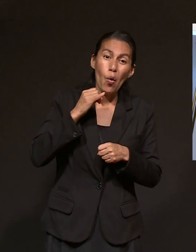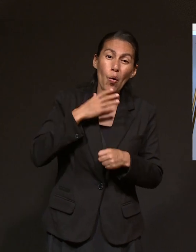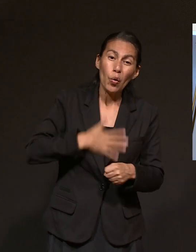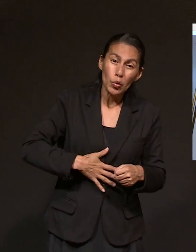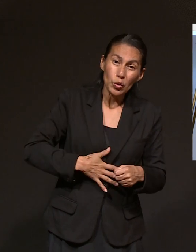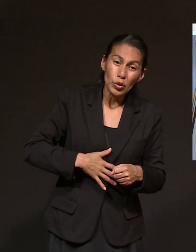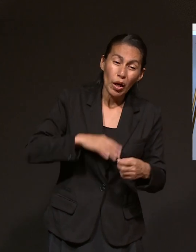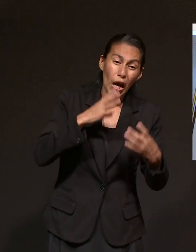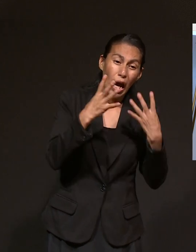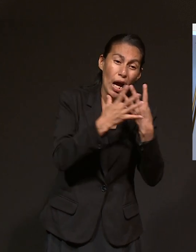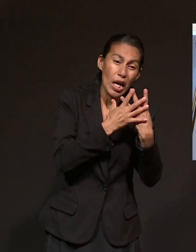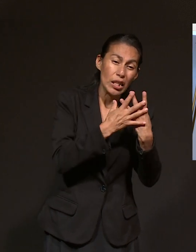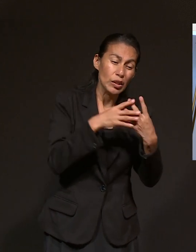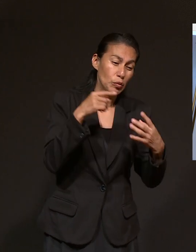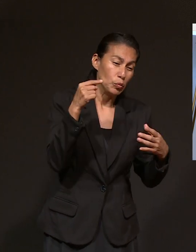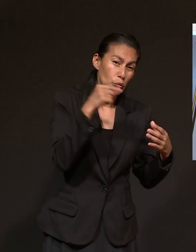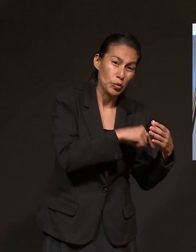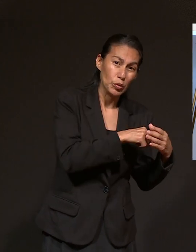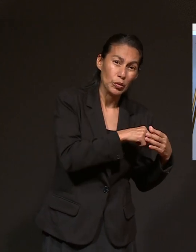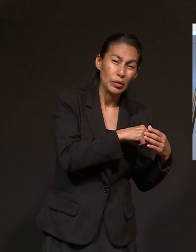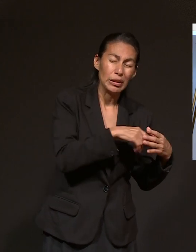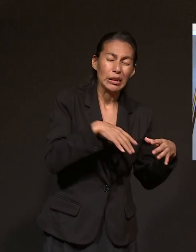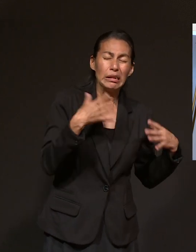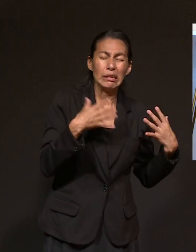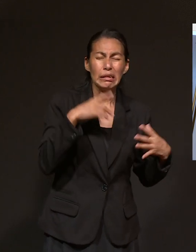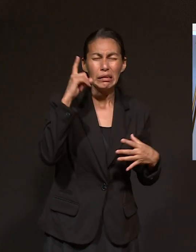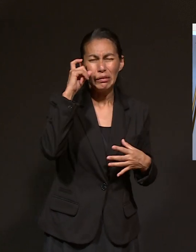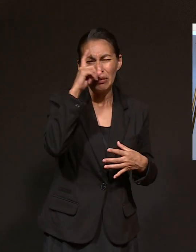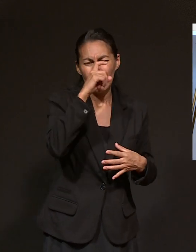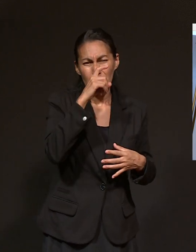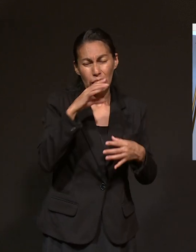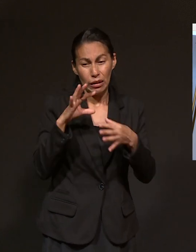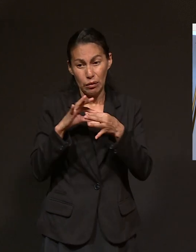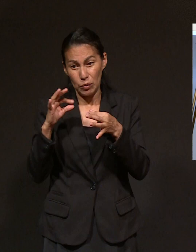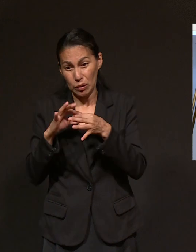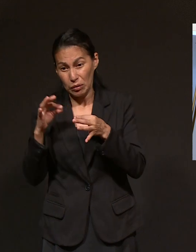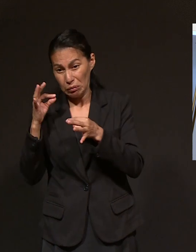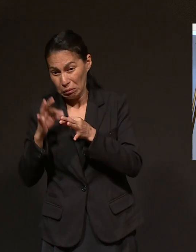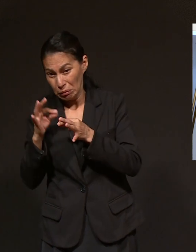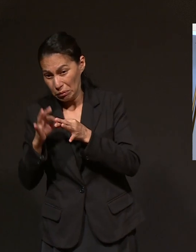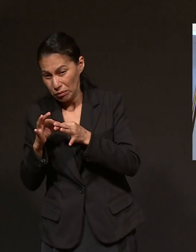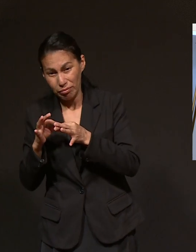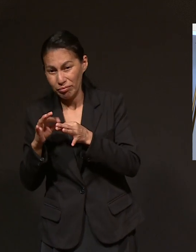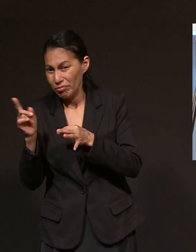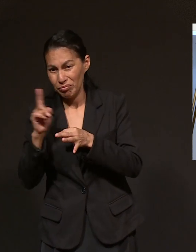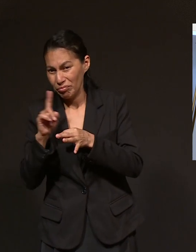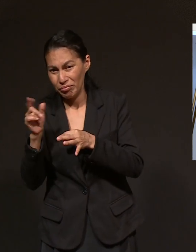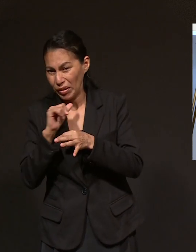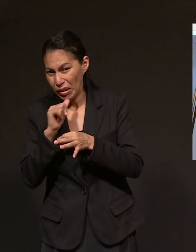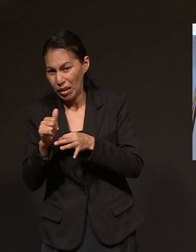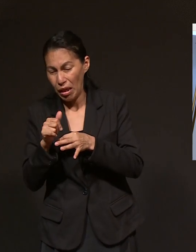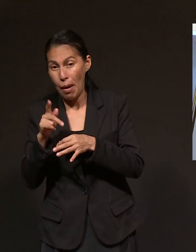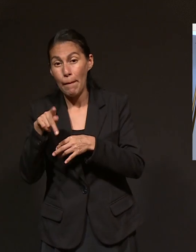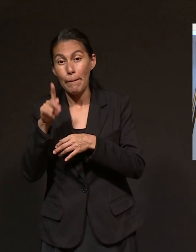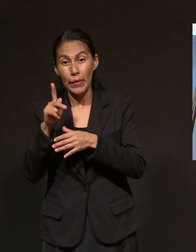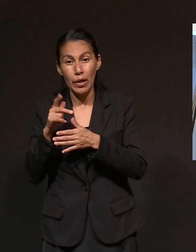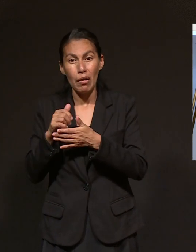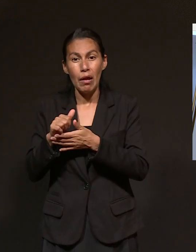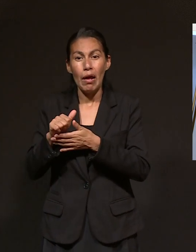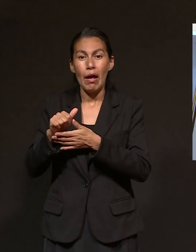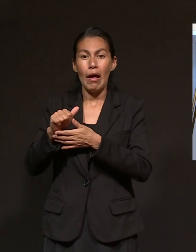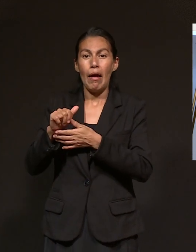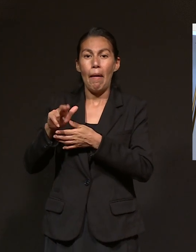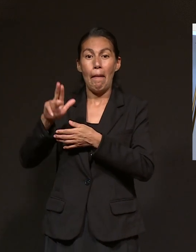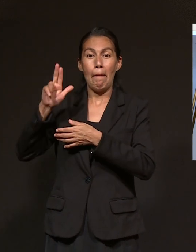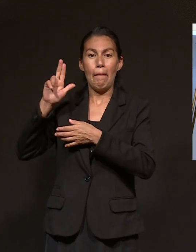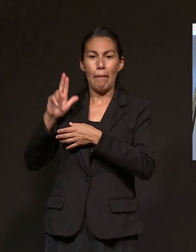injustamente y que había sido puesto en la cárcel No me mencionó detalles, pero él